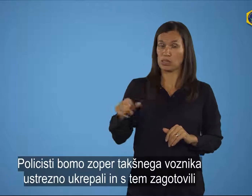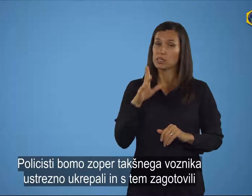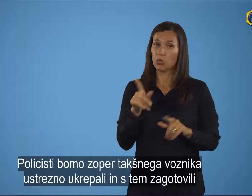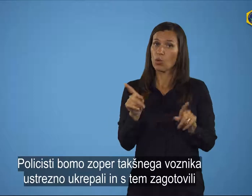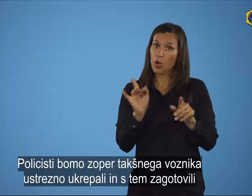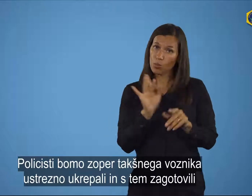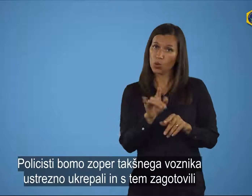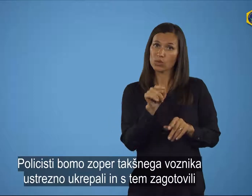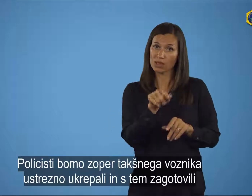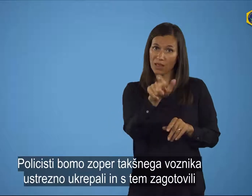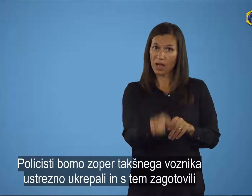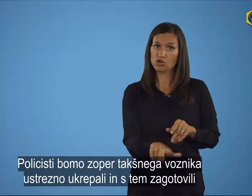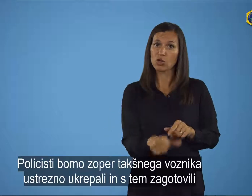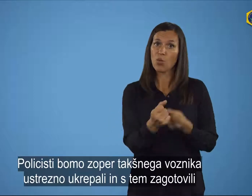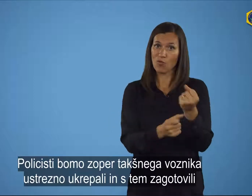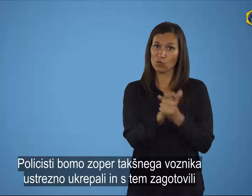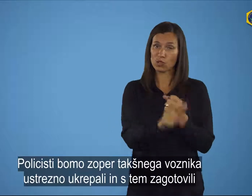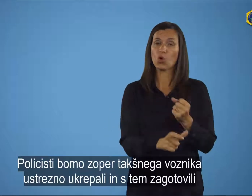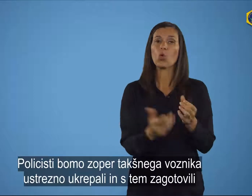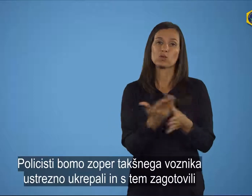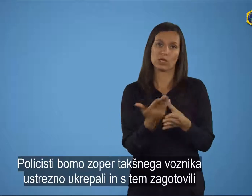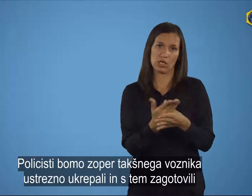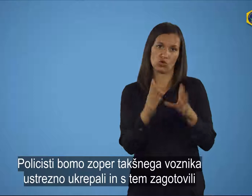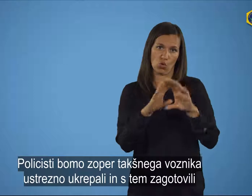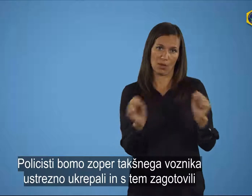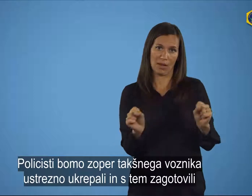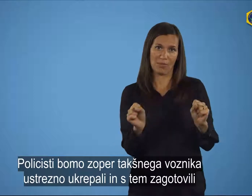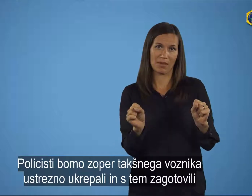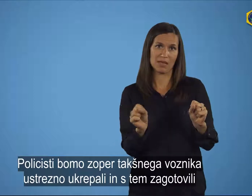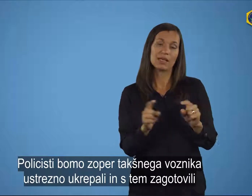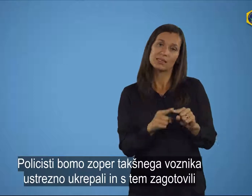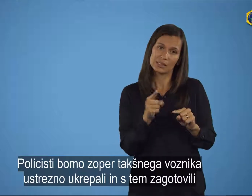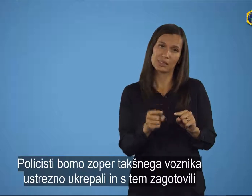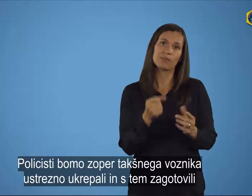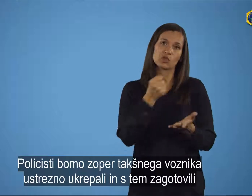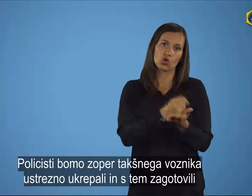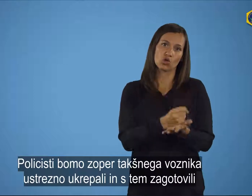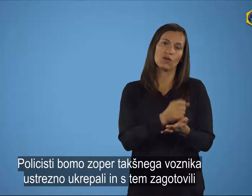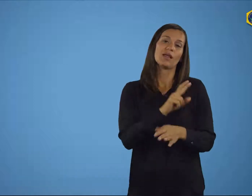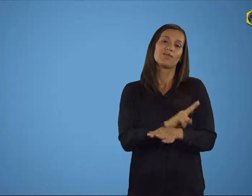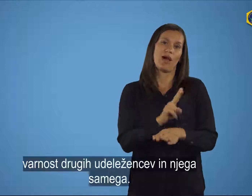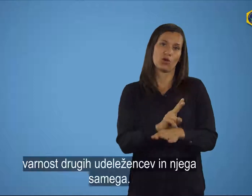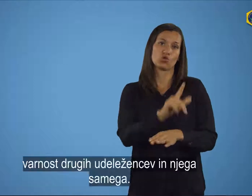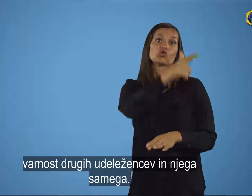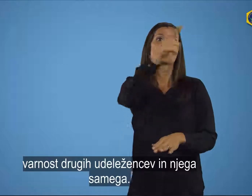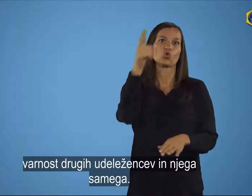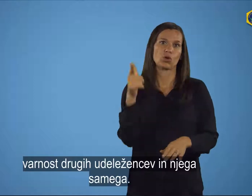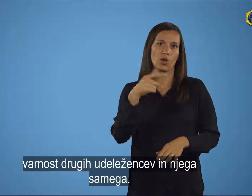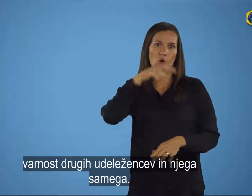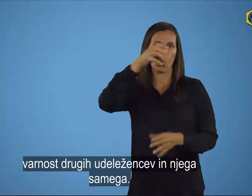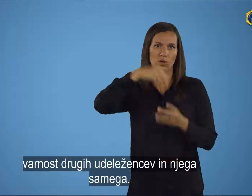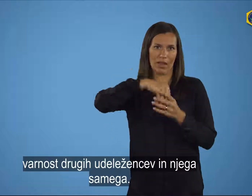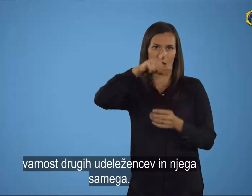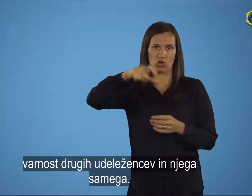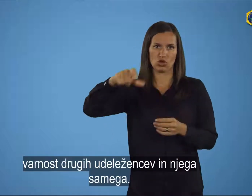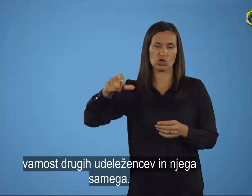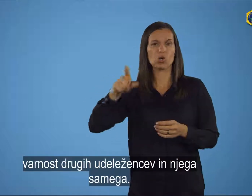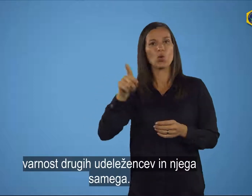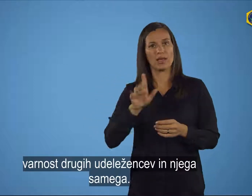Policisti bomo zoper takšnega voznika ustrezno ukrepali in s tem zagotovili varnost drugih udeležencev in njega samega.